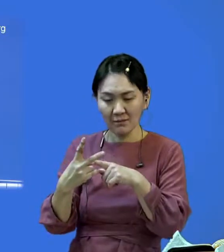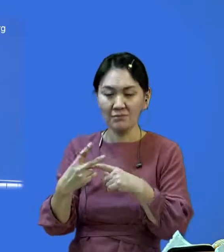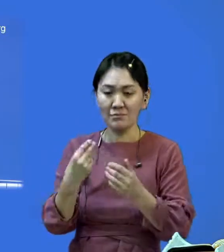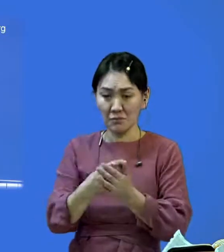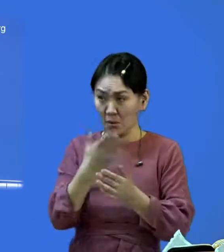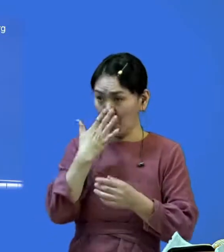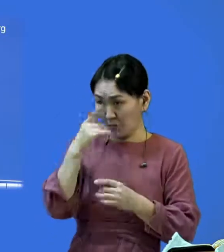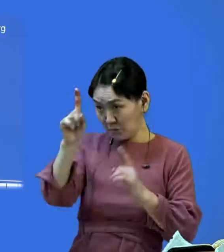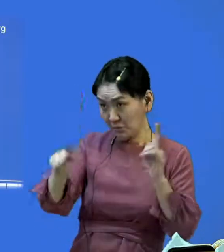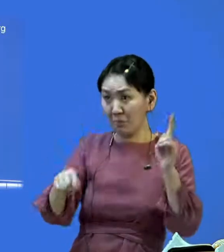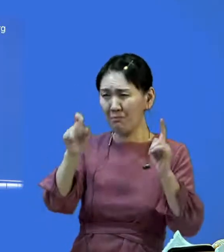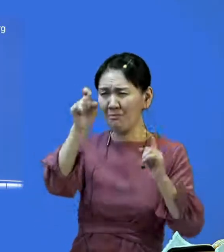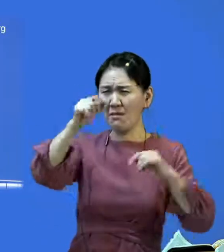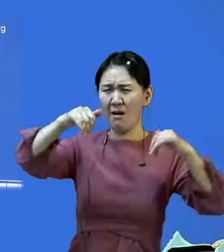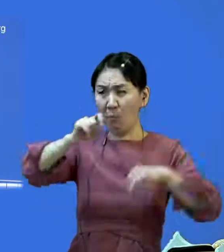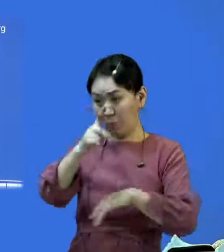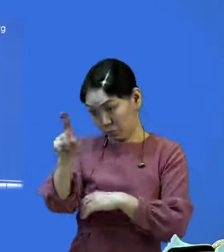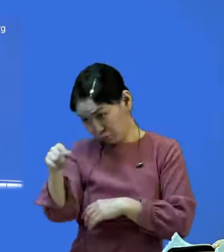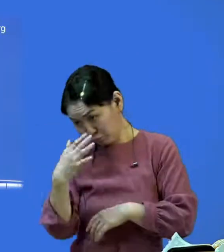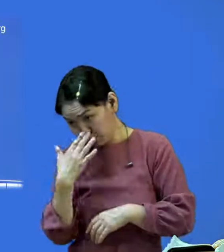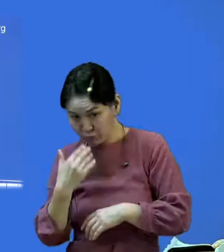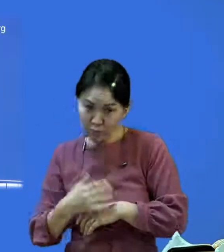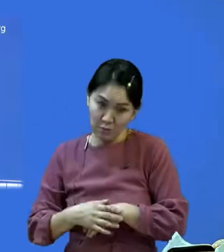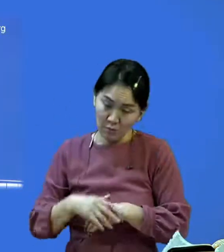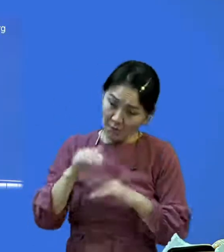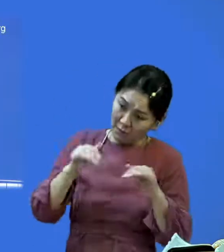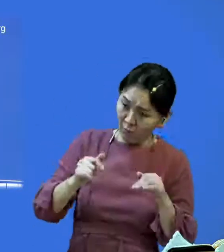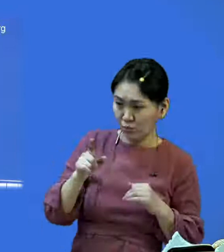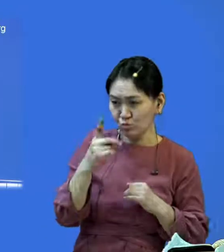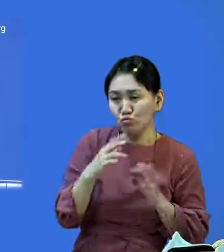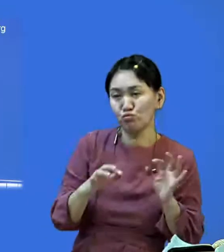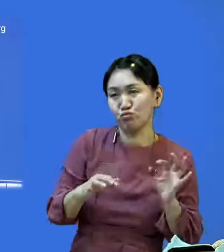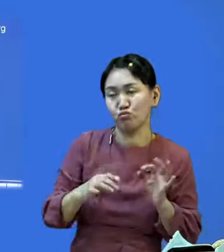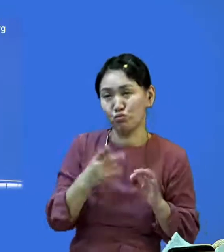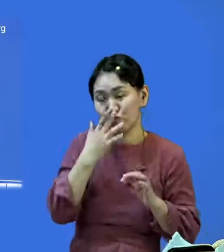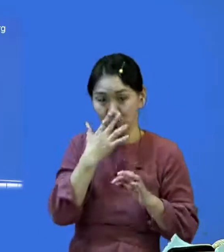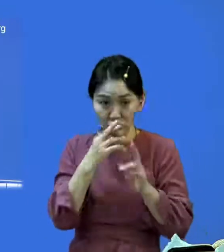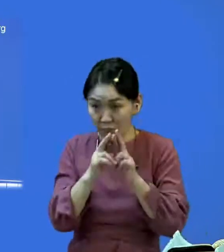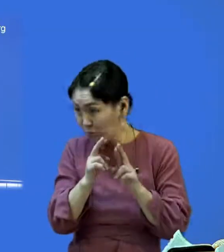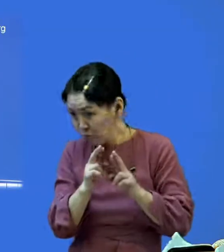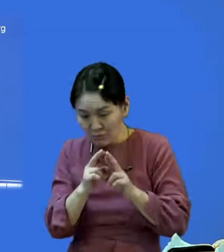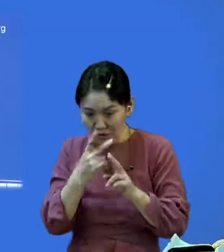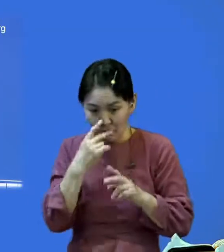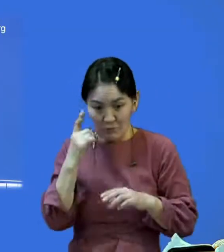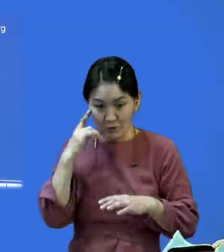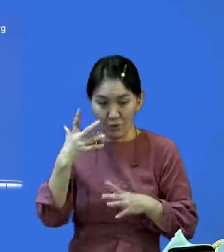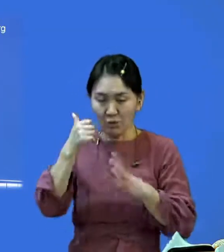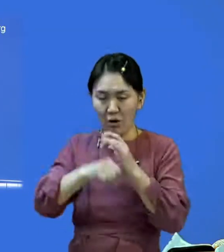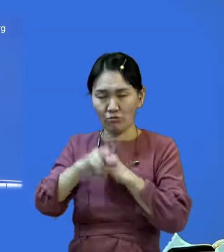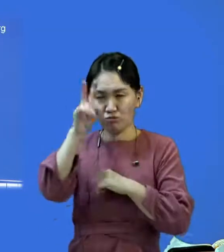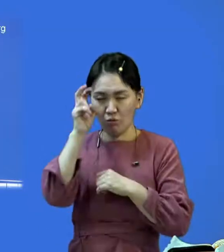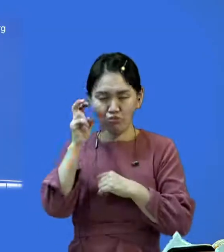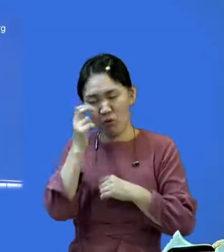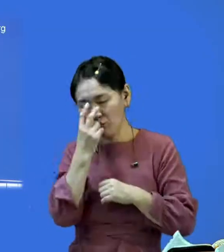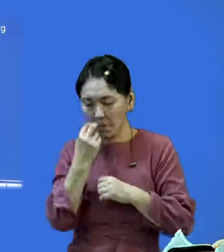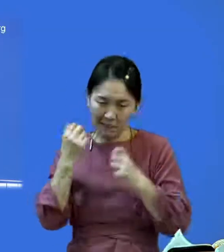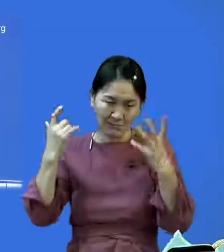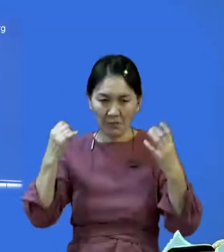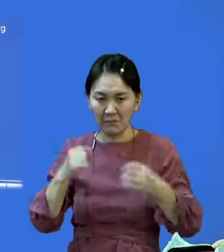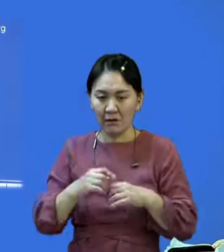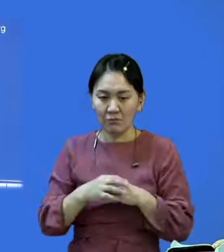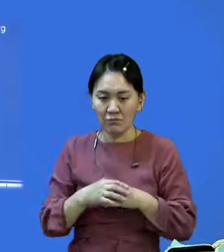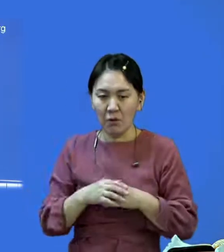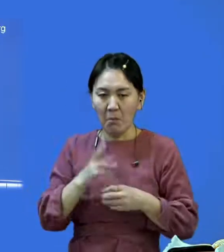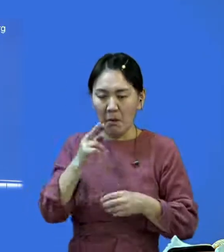шүү дээ. Босод хүүхдүүд байна уу? Энэ хан хүү байна уу? Ялгагдах юм байхгүй. Шэн баан гэл тийм ээ. Зивхээ